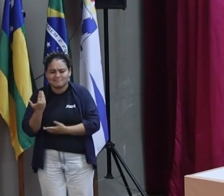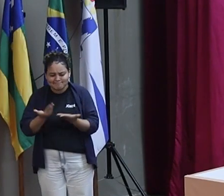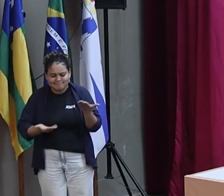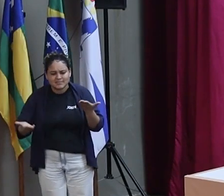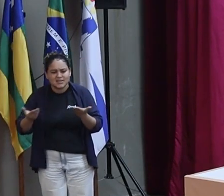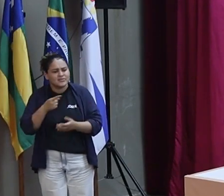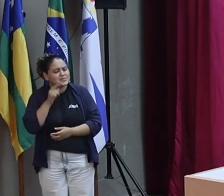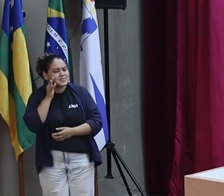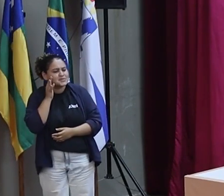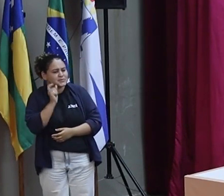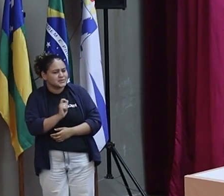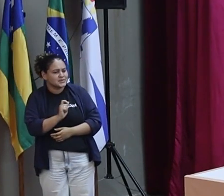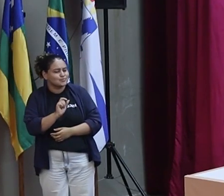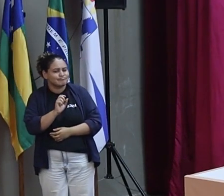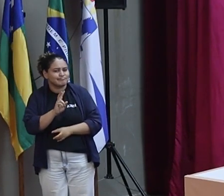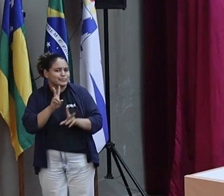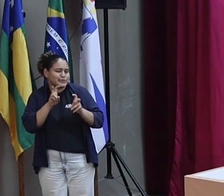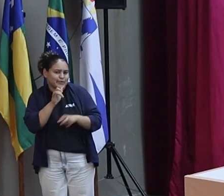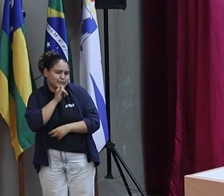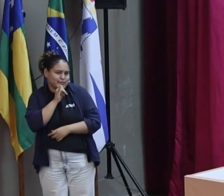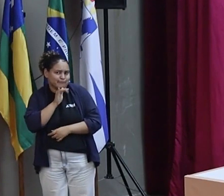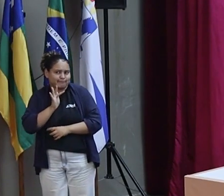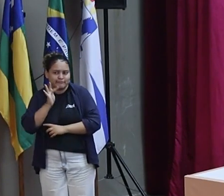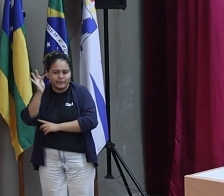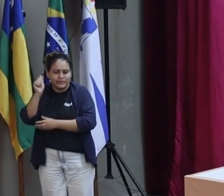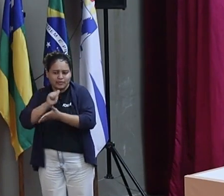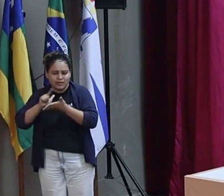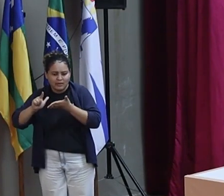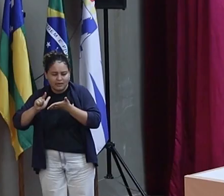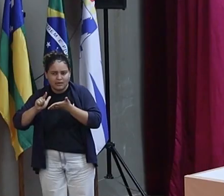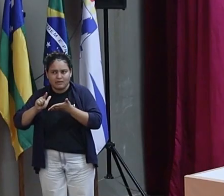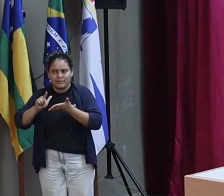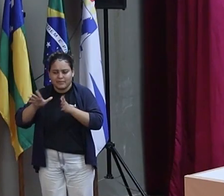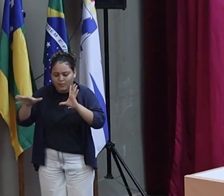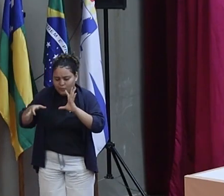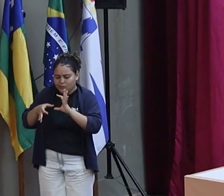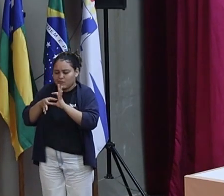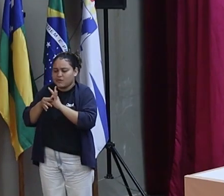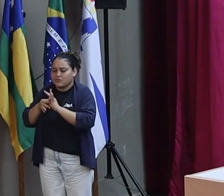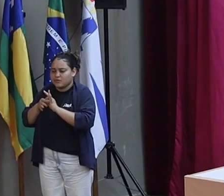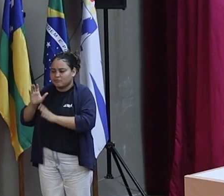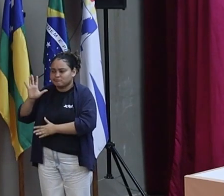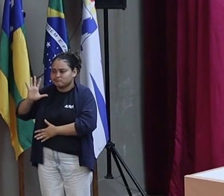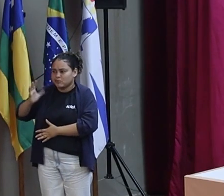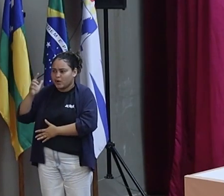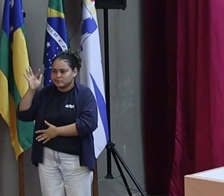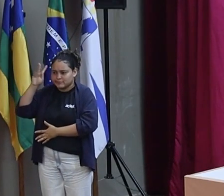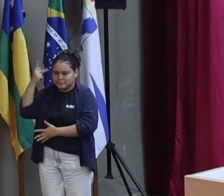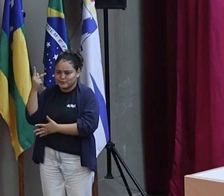imaginam para o futuro da LAB, pensando nesses outros fatos históricos que também fazem parte da nossa